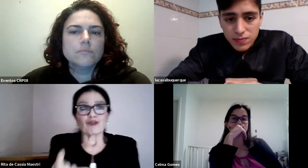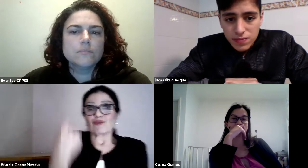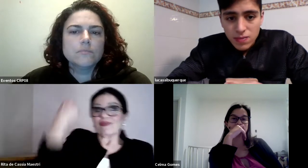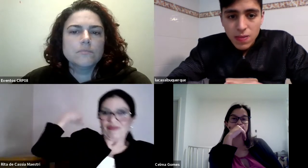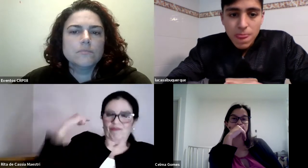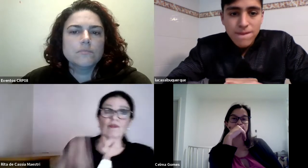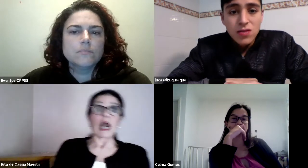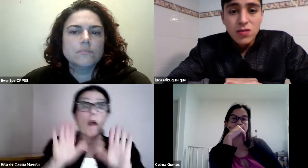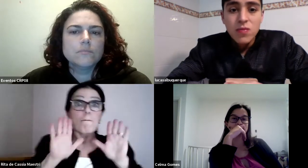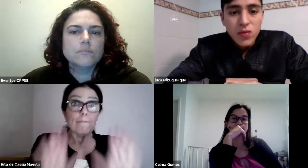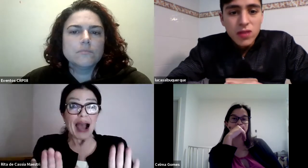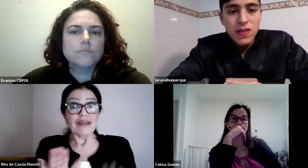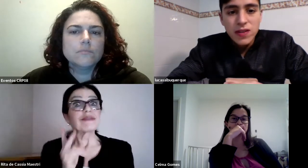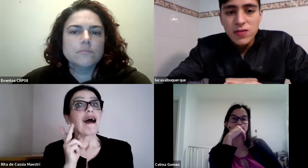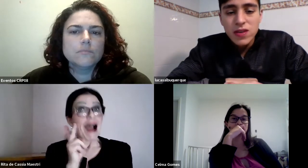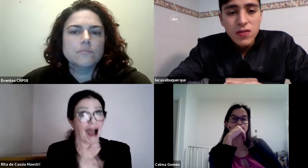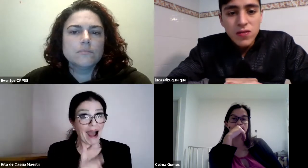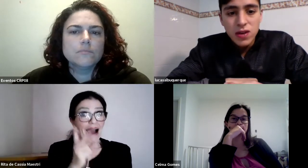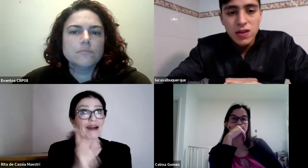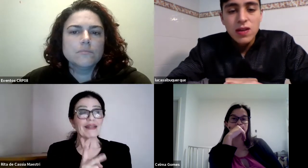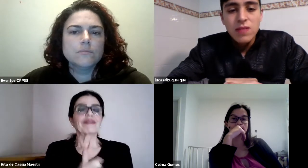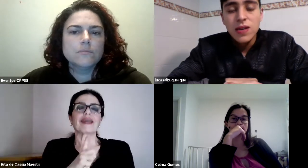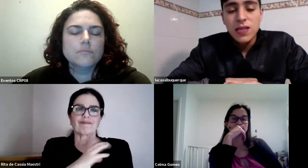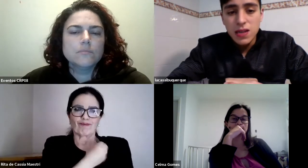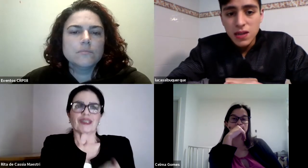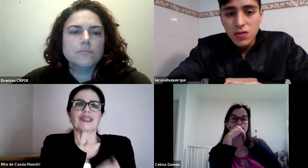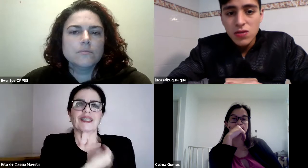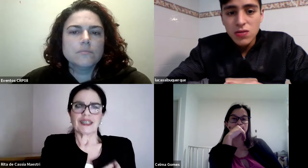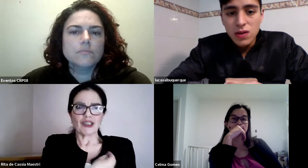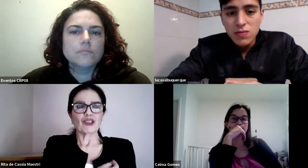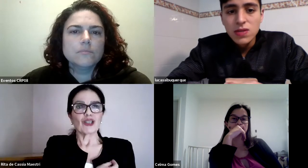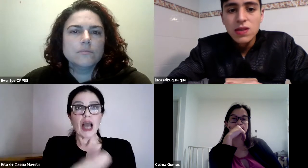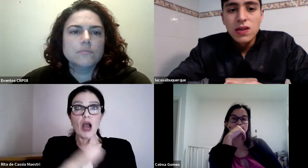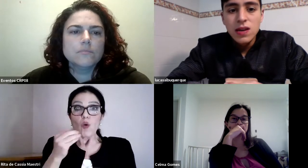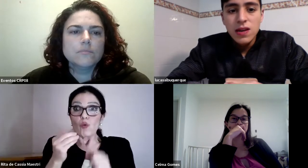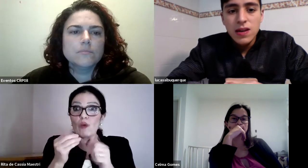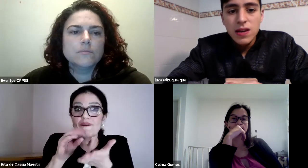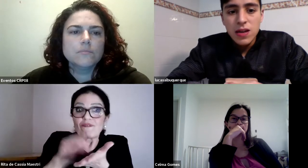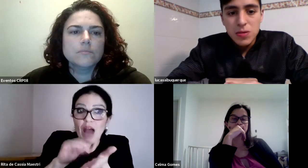Agora, se tornou muito mais fácil do que já foi, mas ainda continuamos